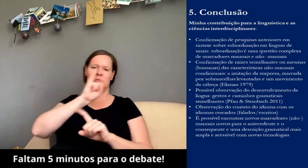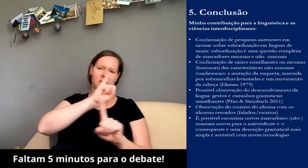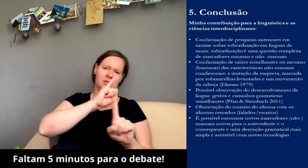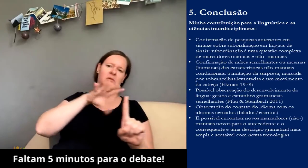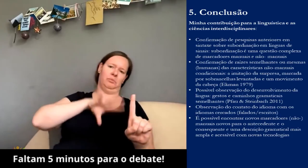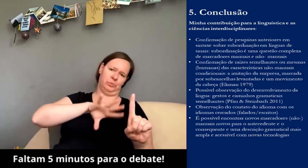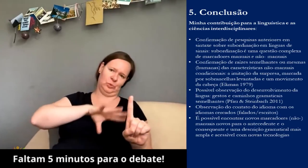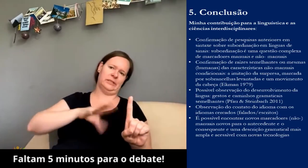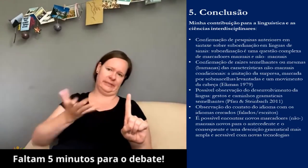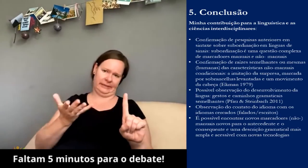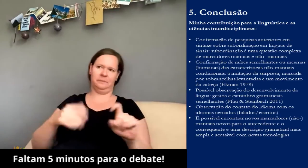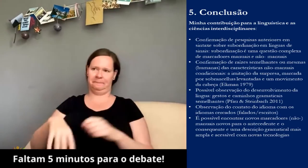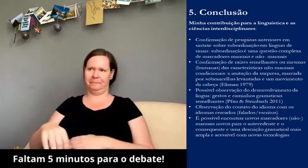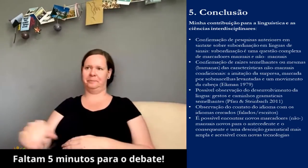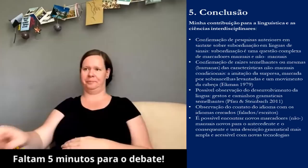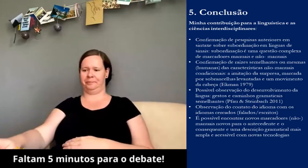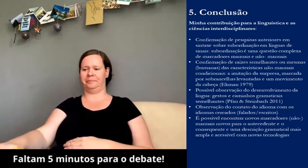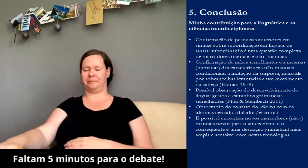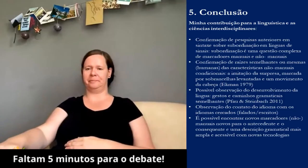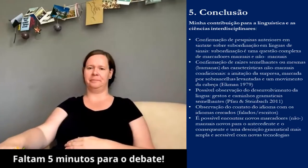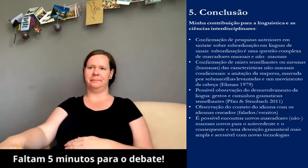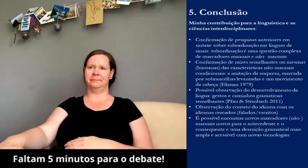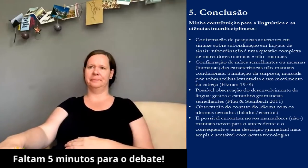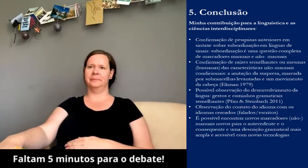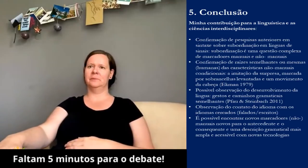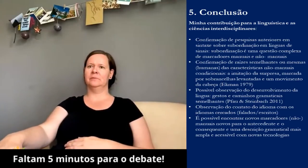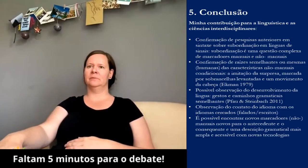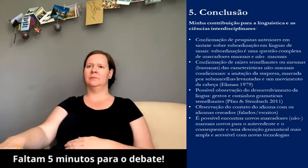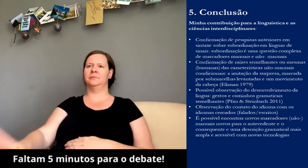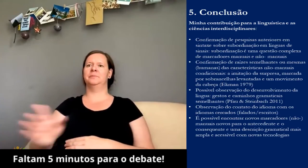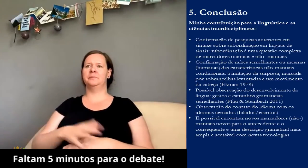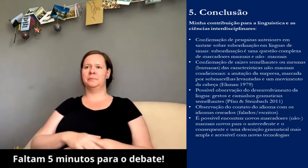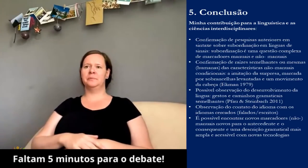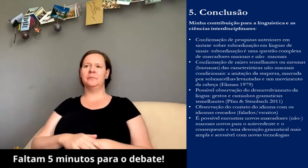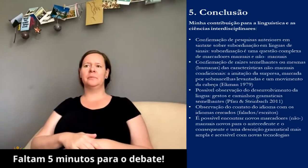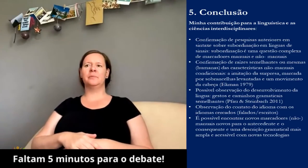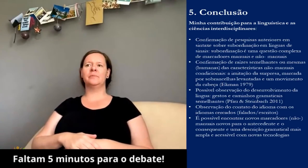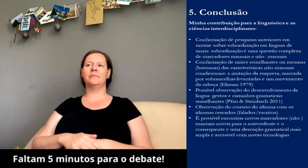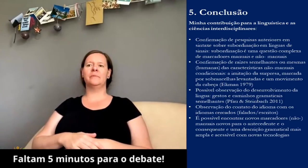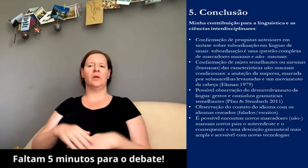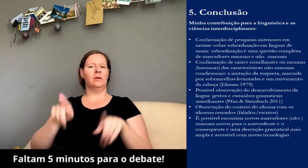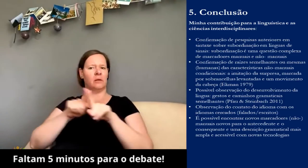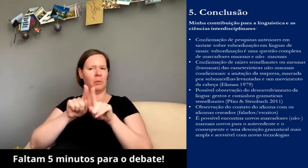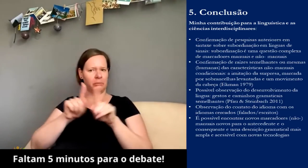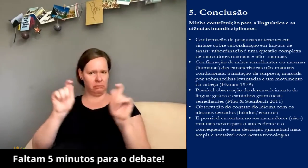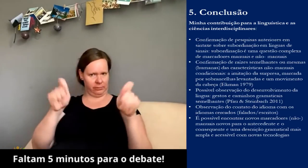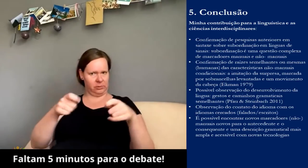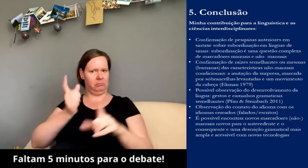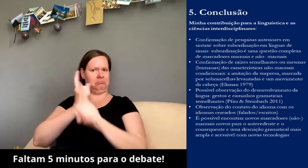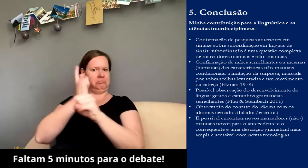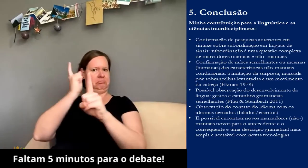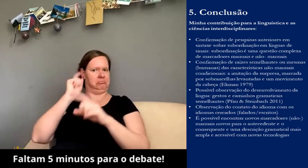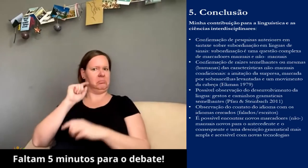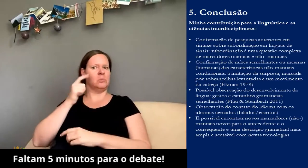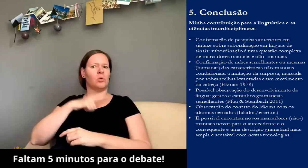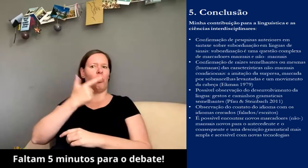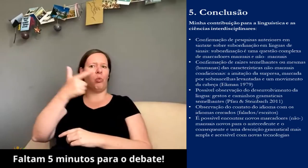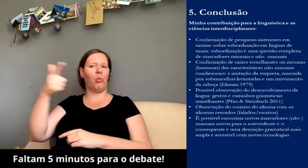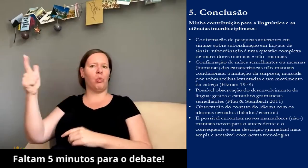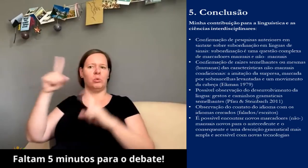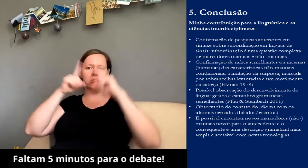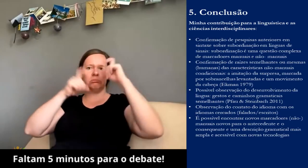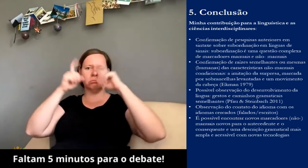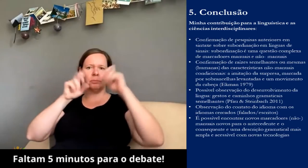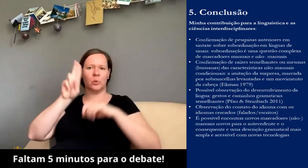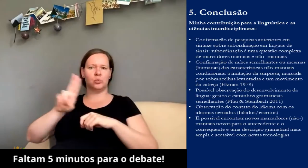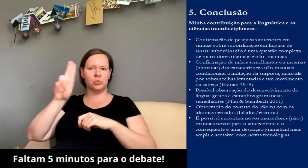Percebendo, por exemplo, a influência das línguas que estão em contato com as línguas de sinais, seja ela escrita ou falada, como eu mostrei